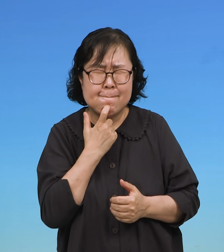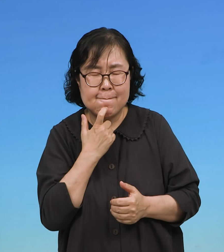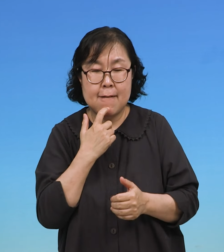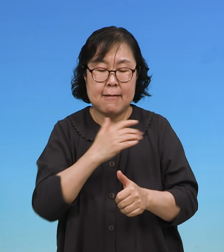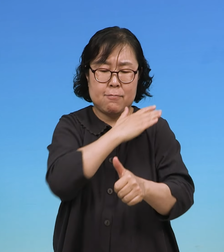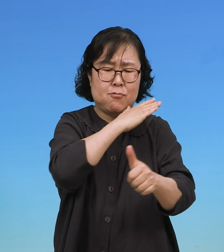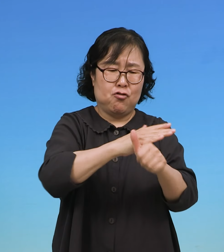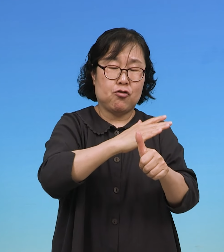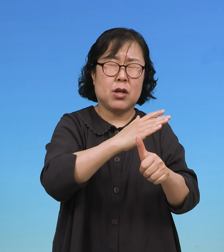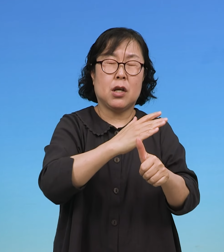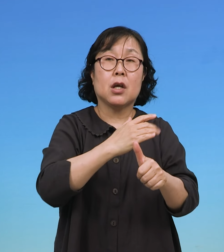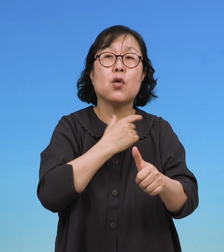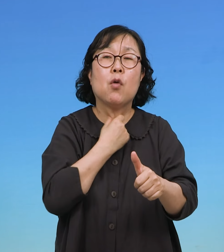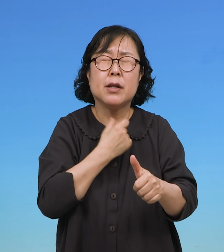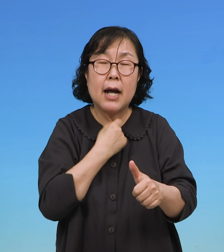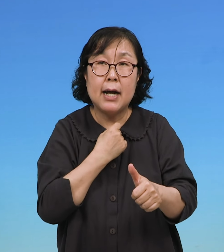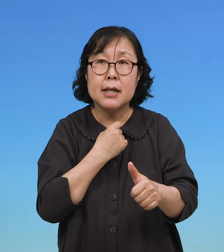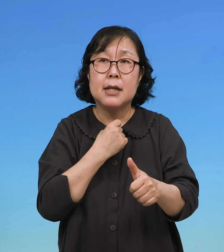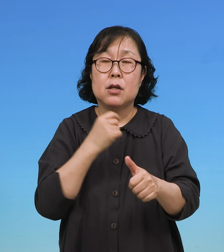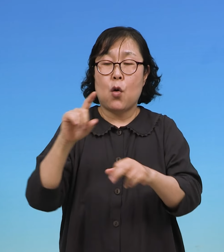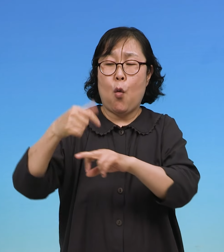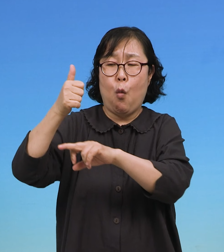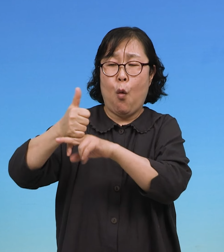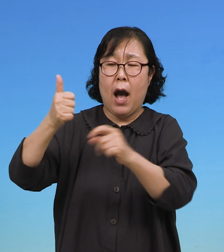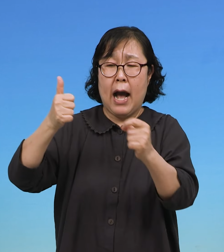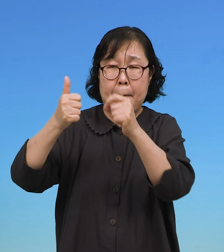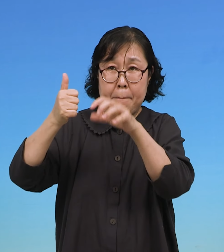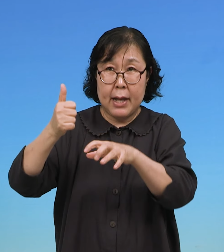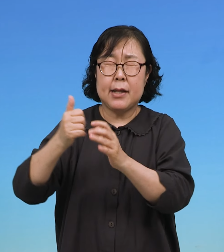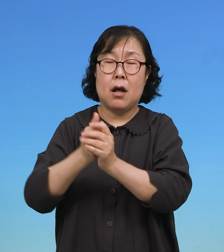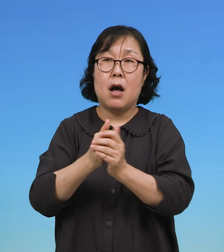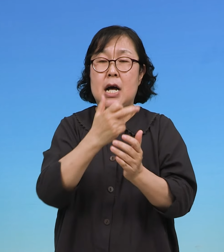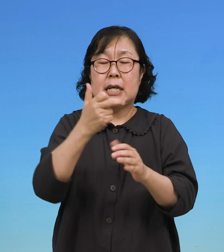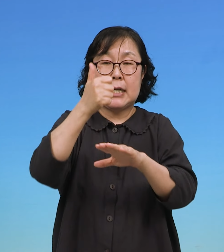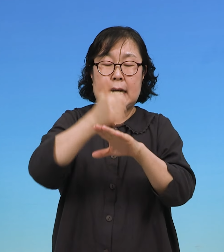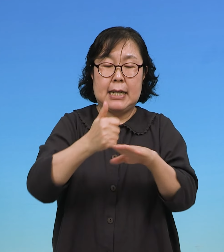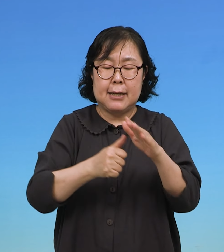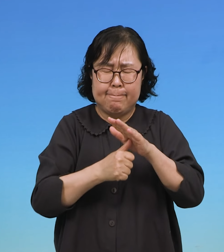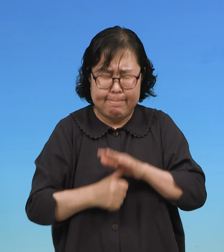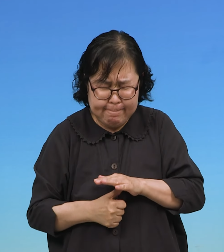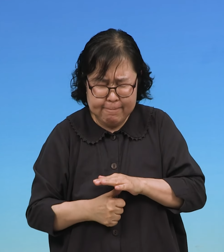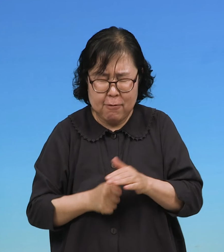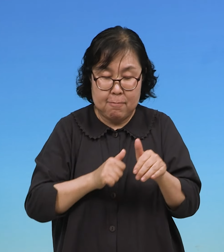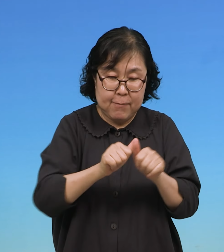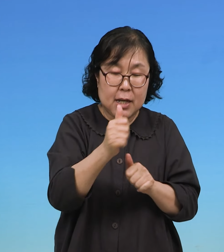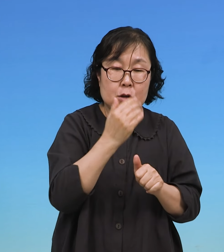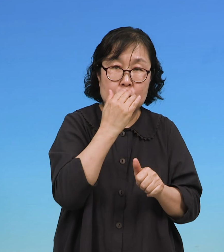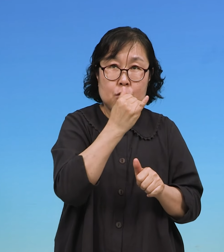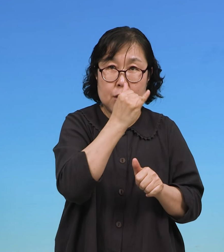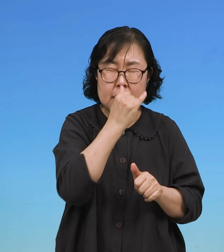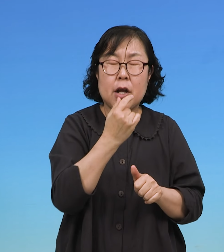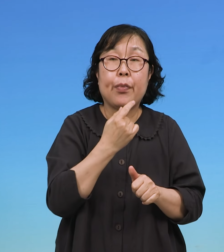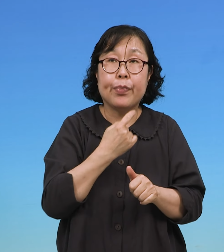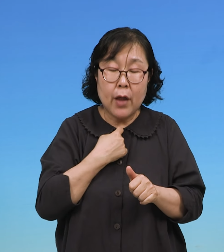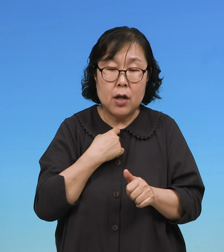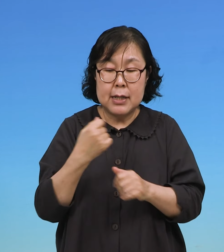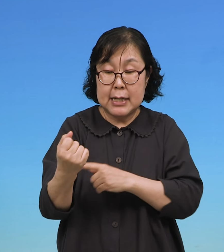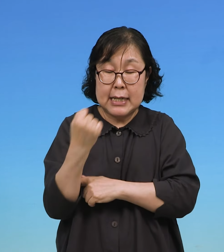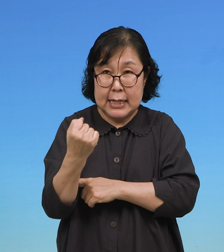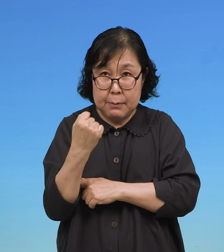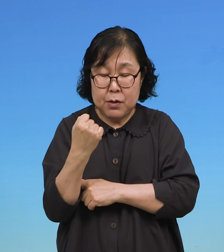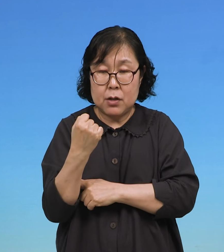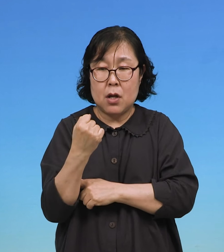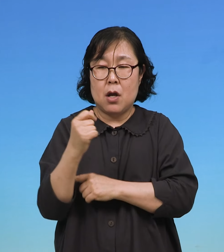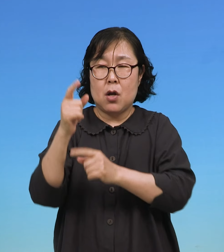집요하게 죽이려고 달려드는 권력자 앞에서 끝까지 버틸 수 있었던 힘이 어디서 나왔냐고요? 그 원수의